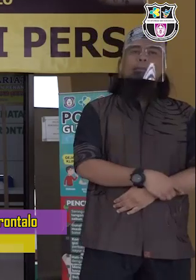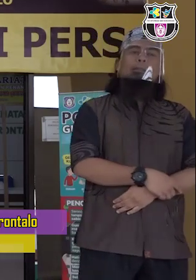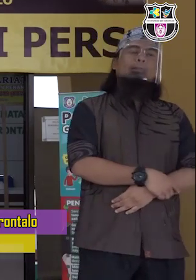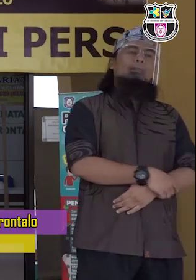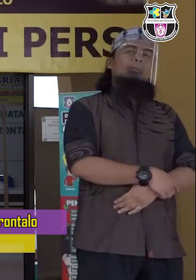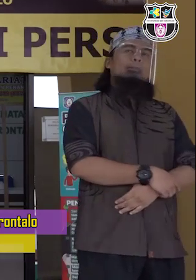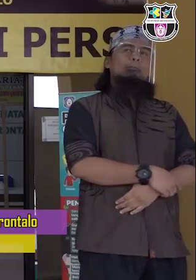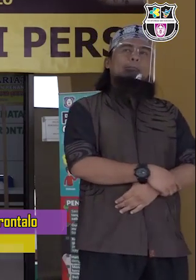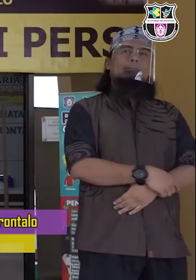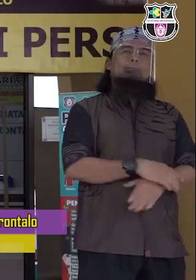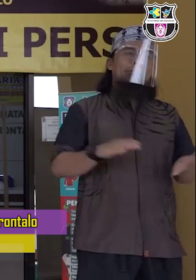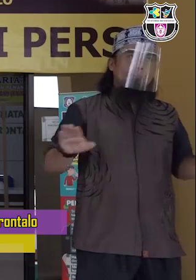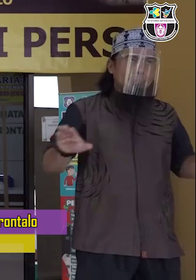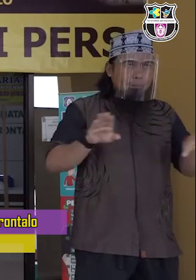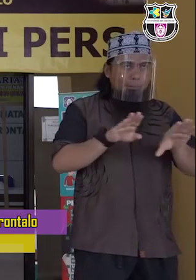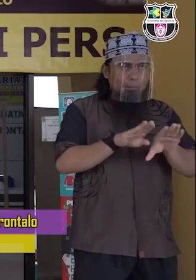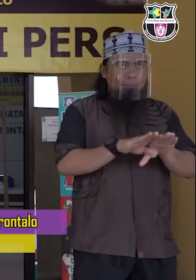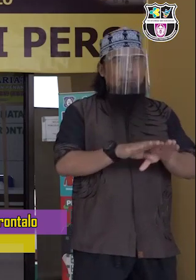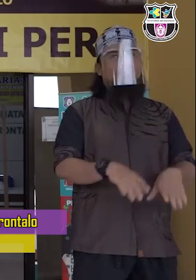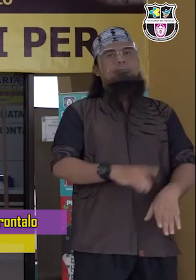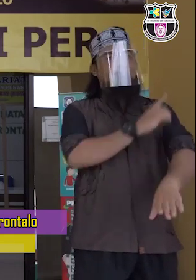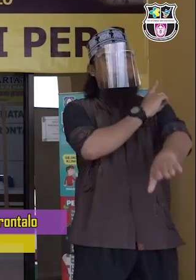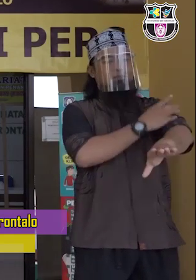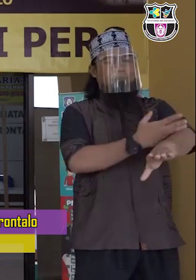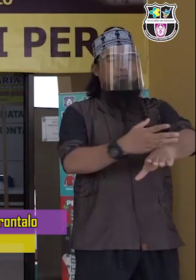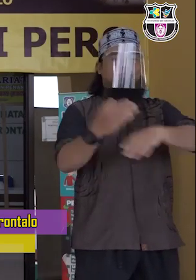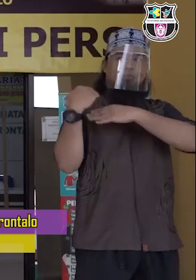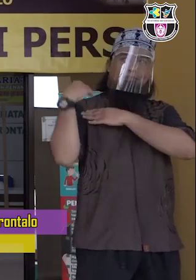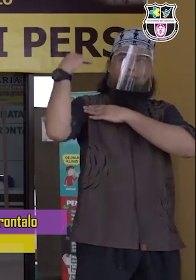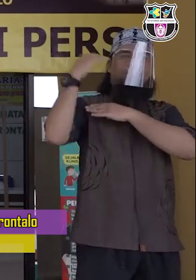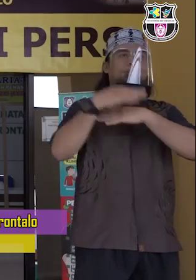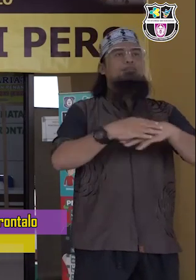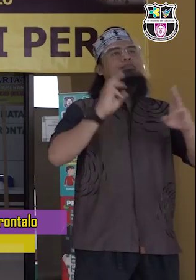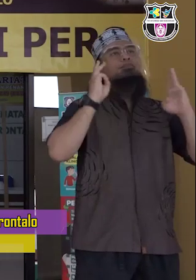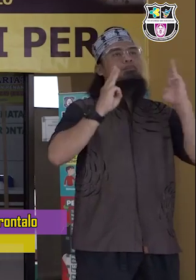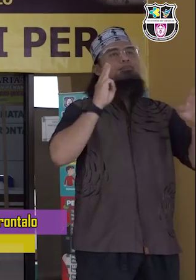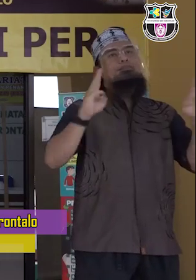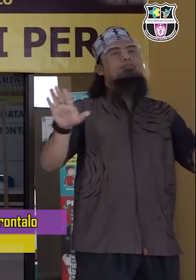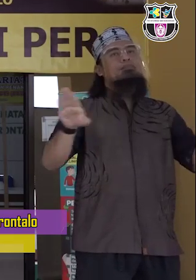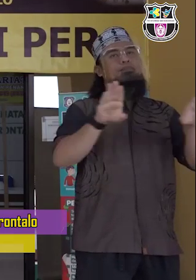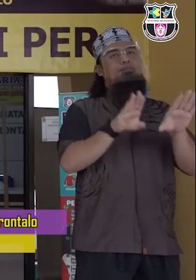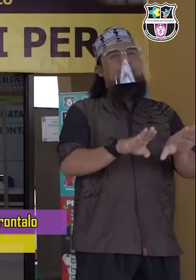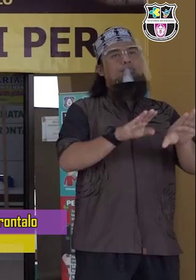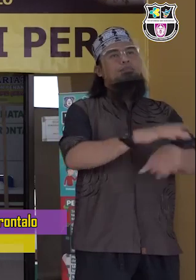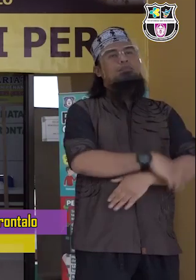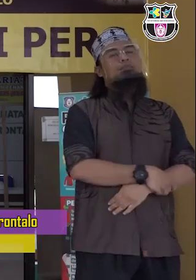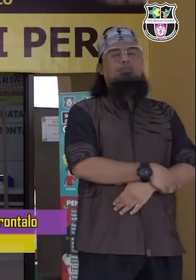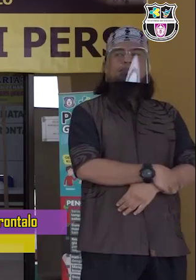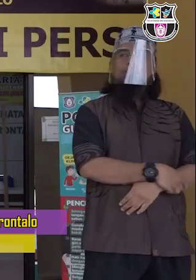kesehatannya. Demikian, wabillahi taufiq wal hidayah. Wassalamualaikum warahmatullahi